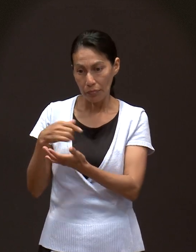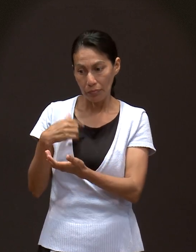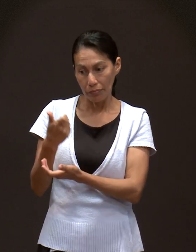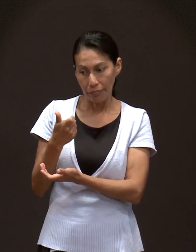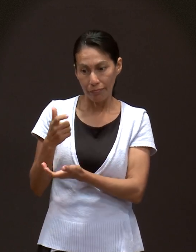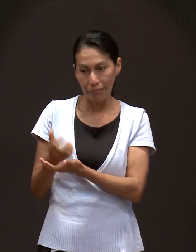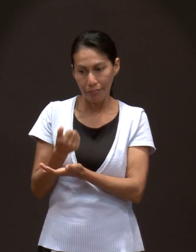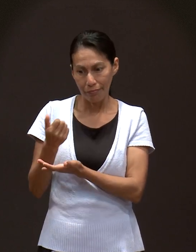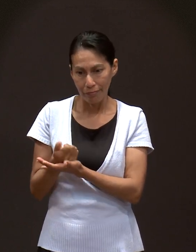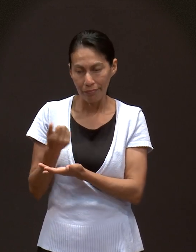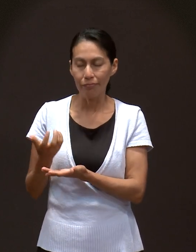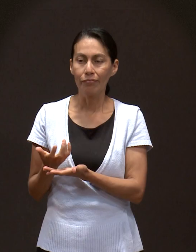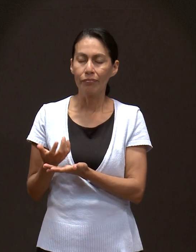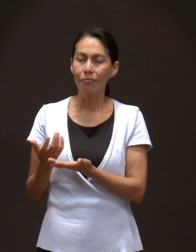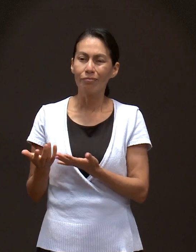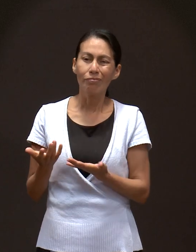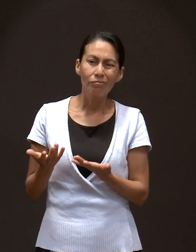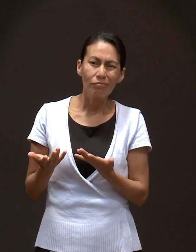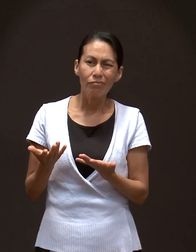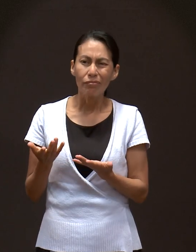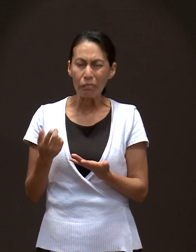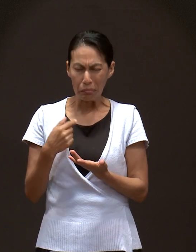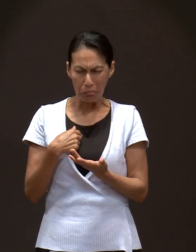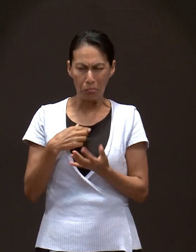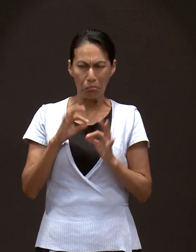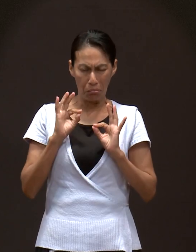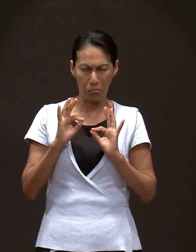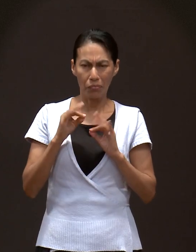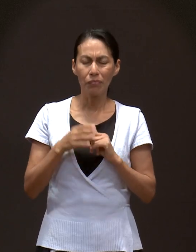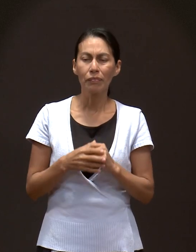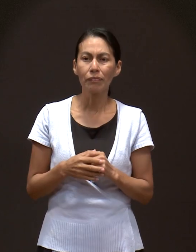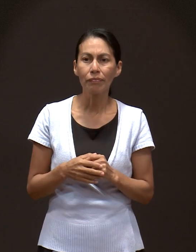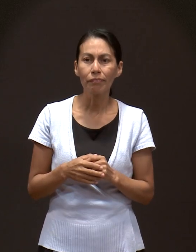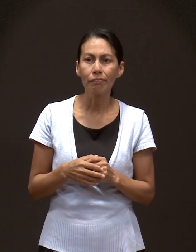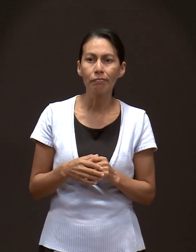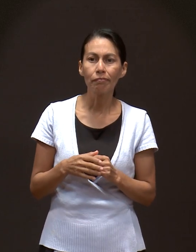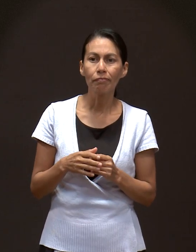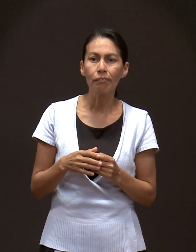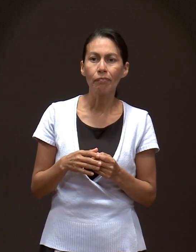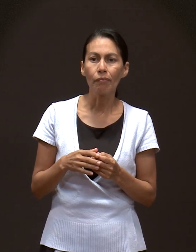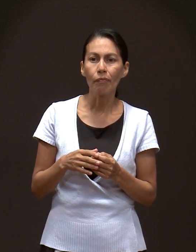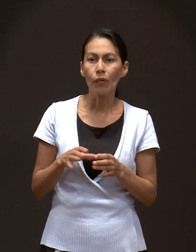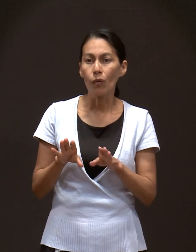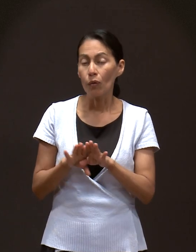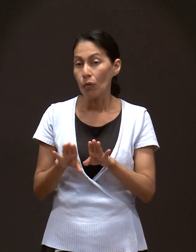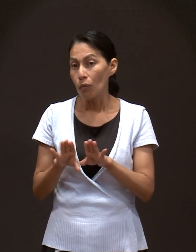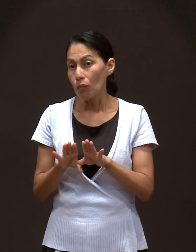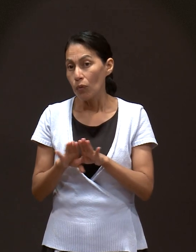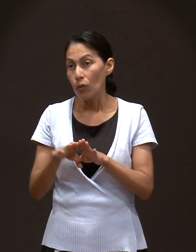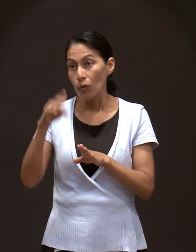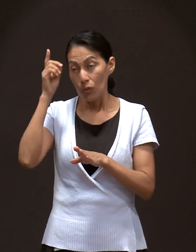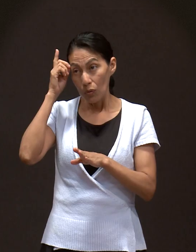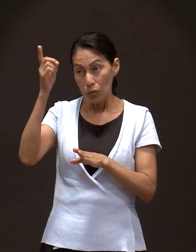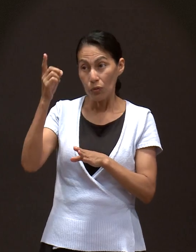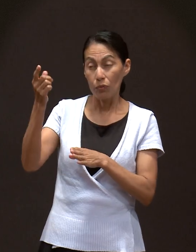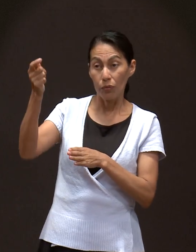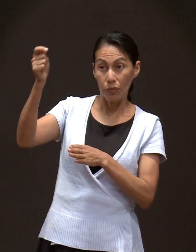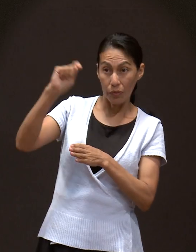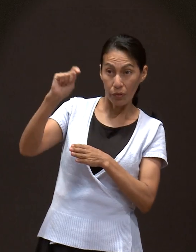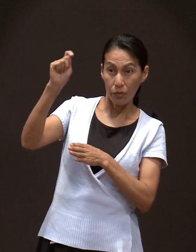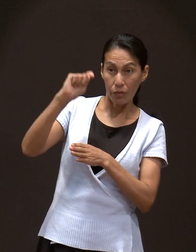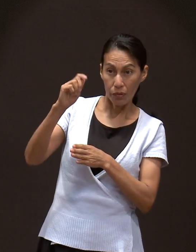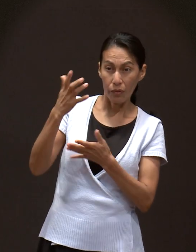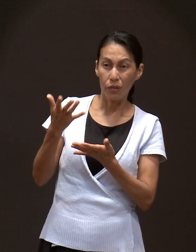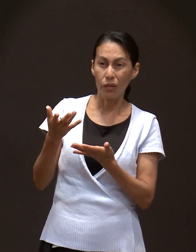ellos, para apoyarlos. Y poder hacer algo, pues, por mí también. Y creo que para devolver un poco de las